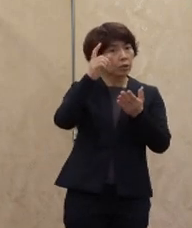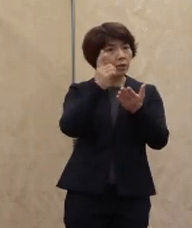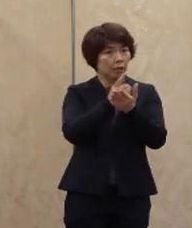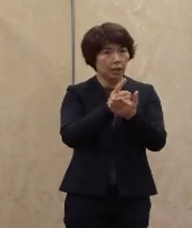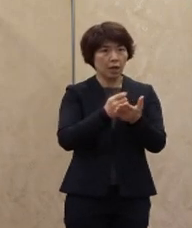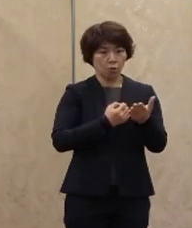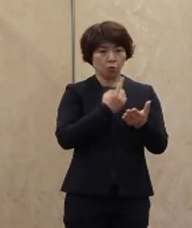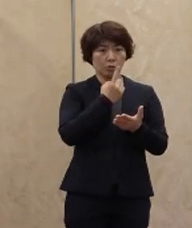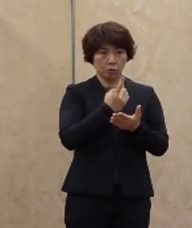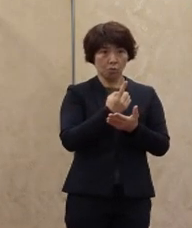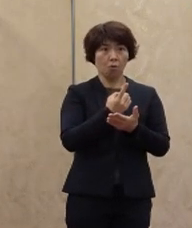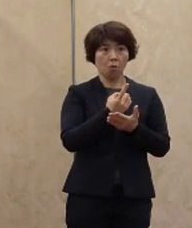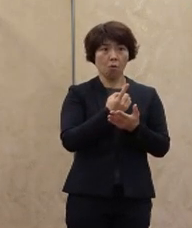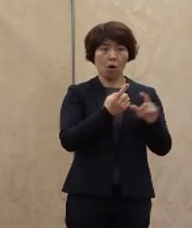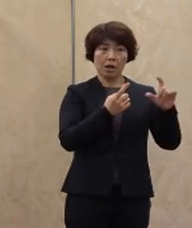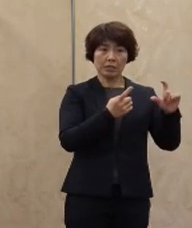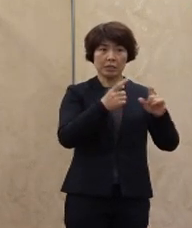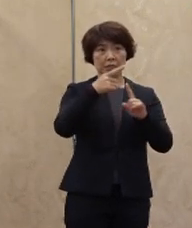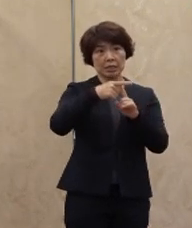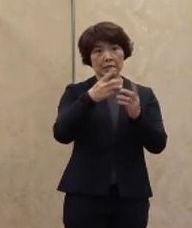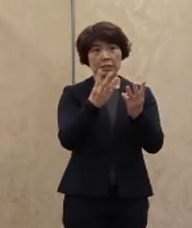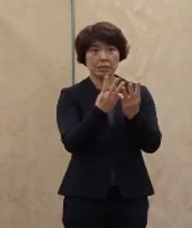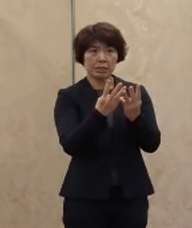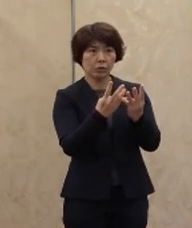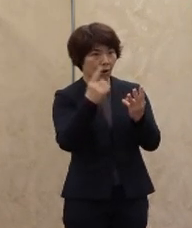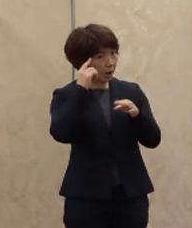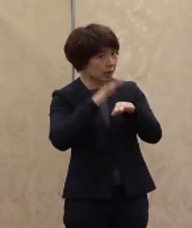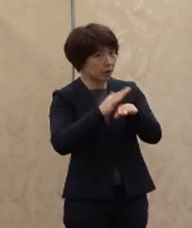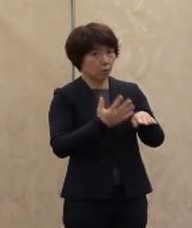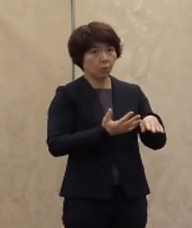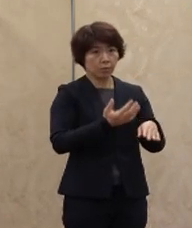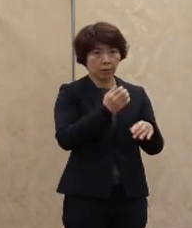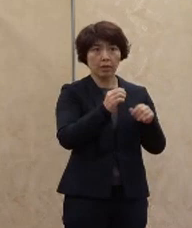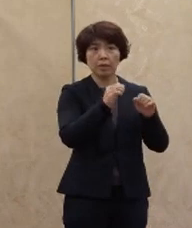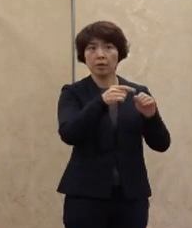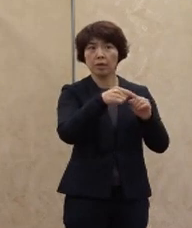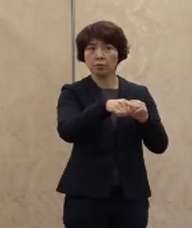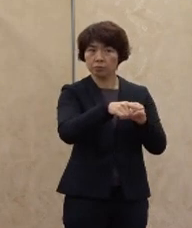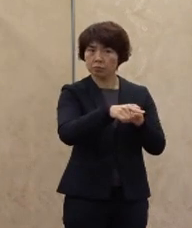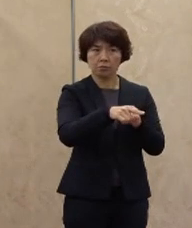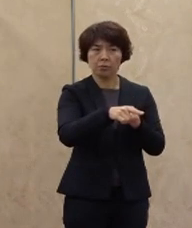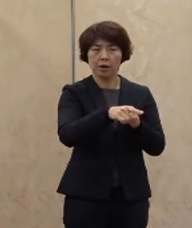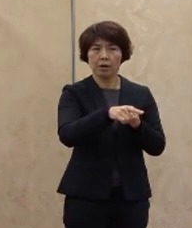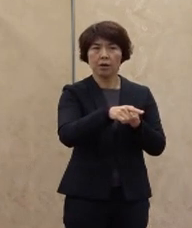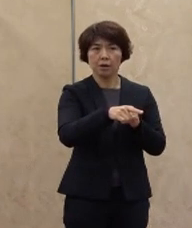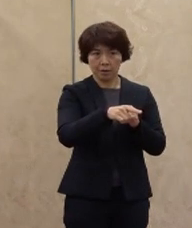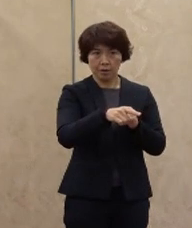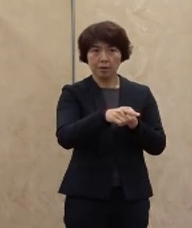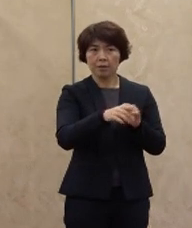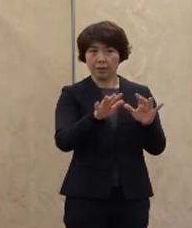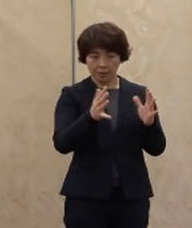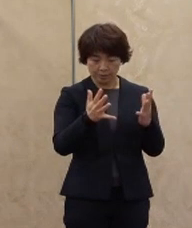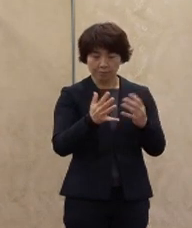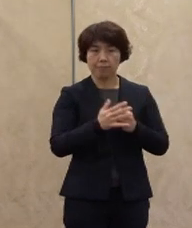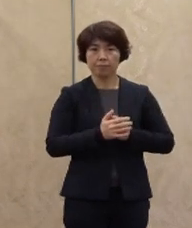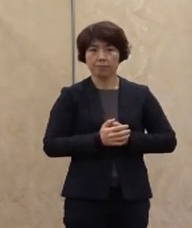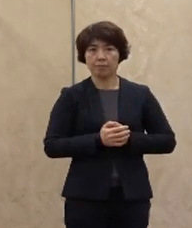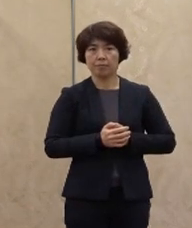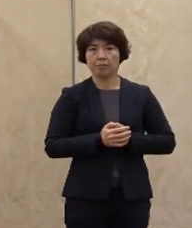の何かこう CT 値の考え方を用いて、やっていくということはないと思って